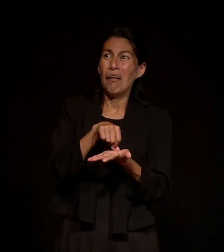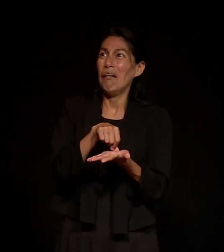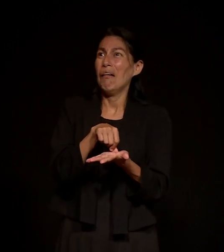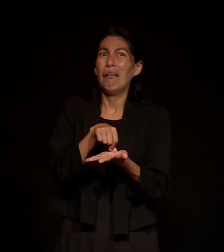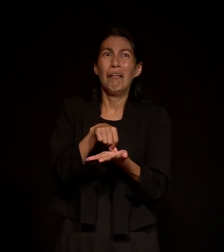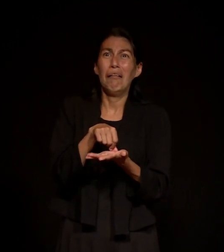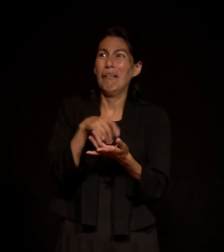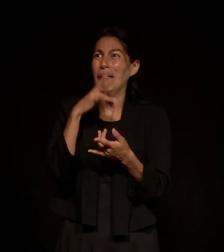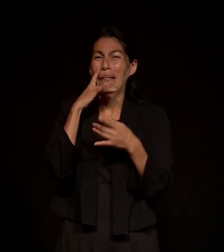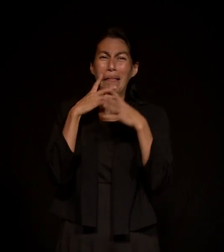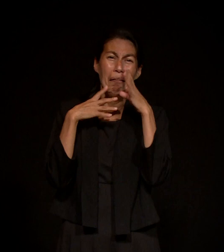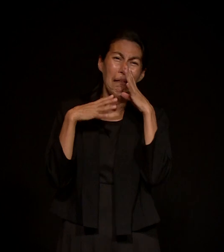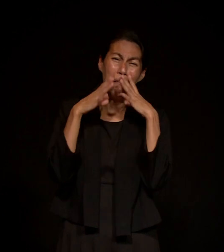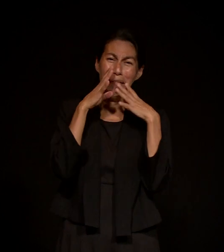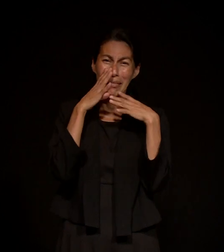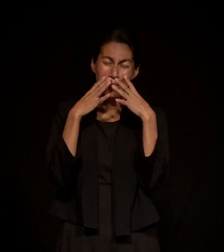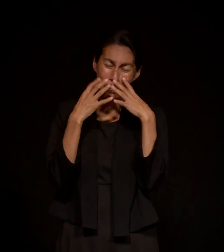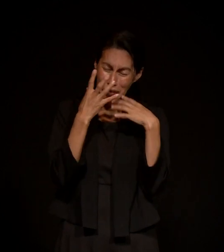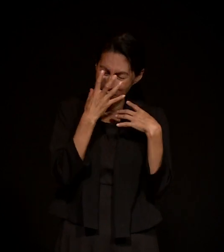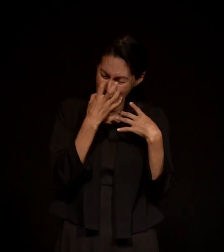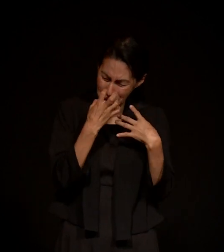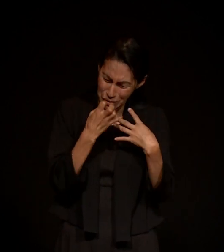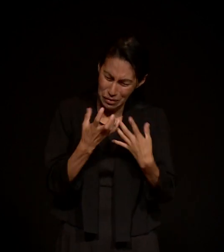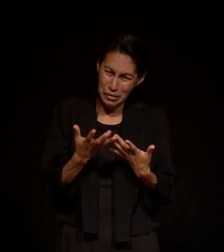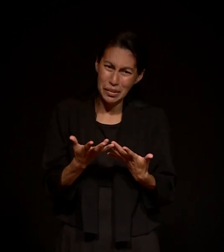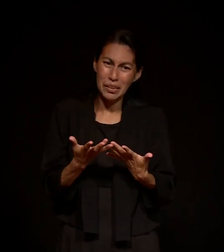pero llorando, estaba bien triste.